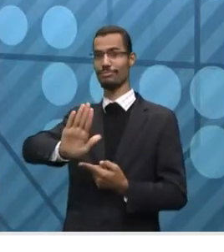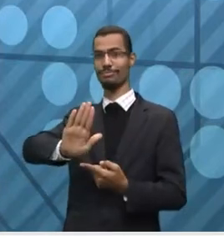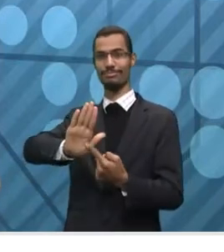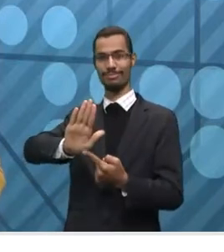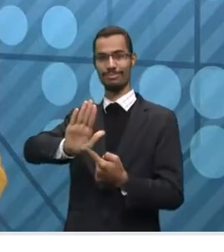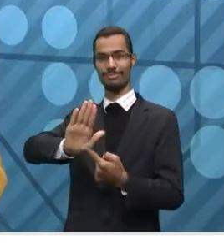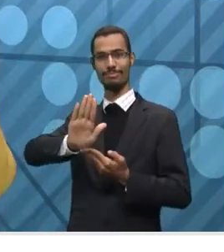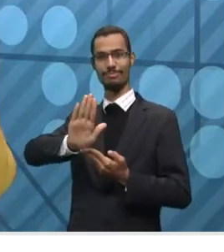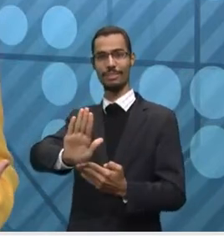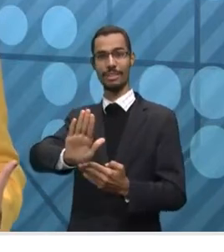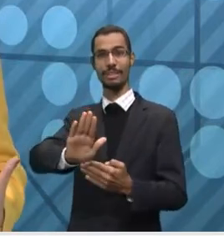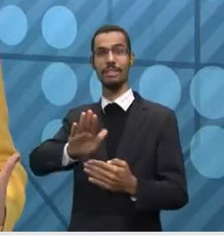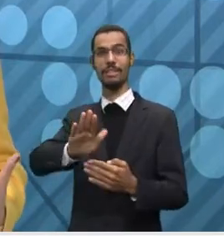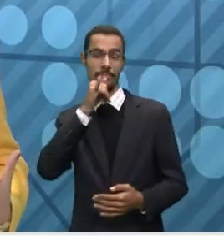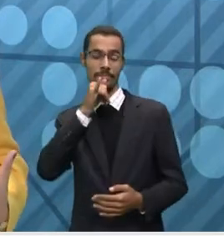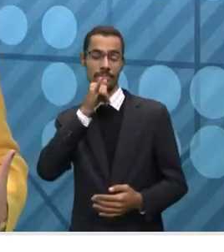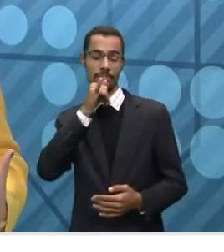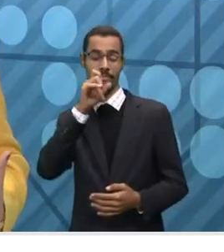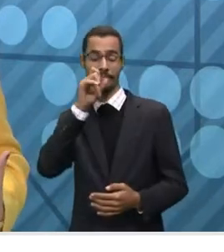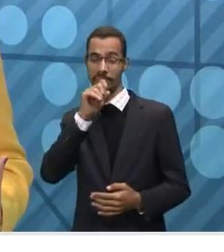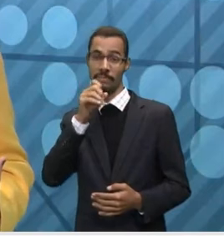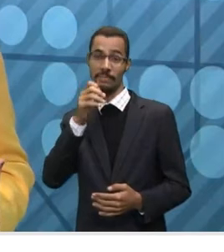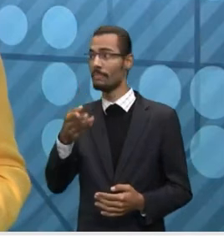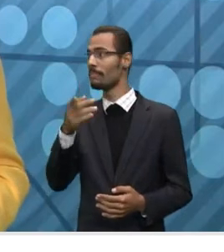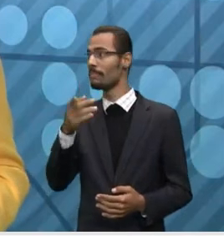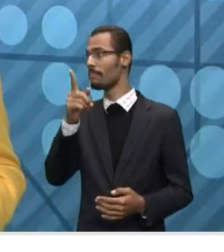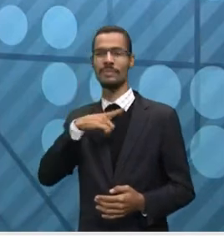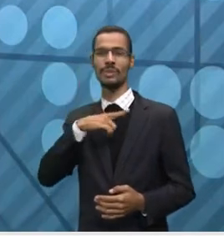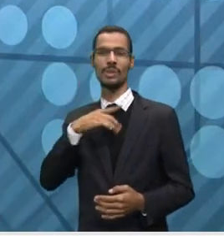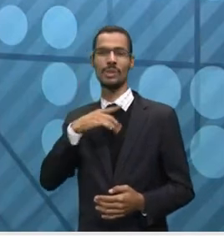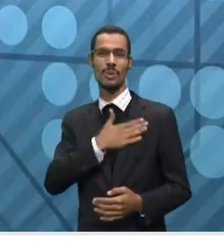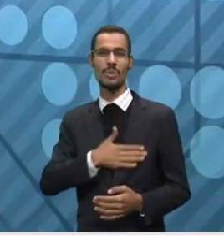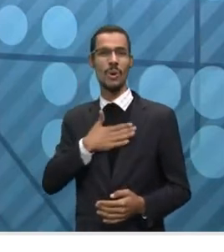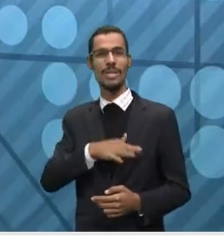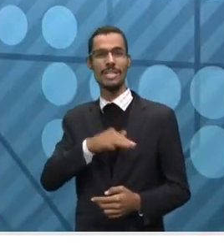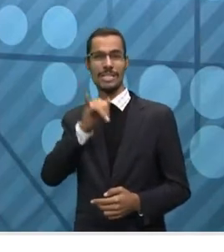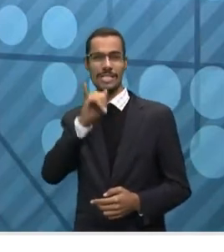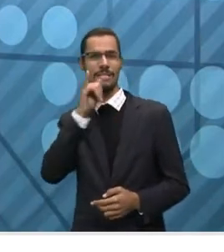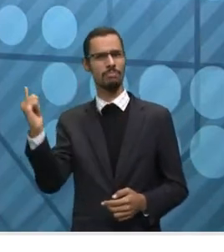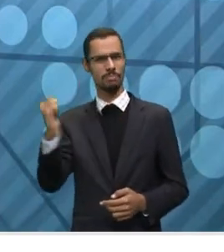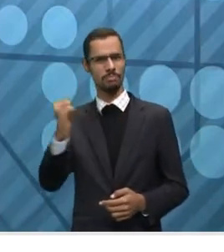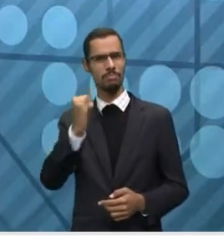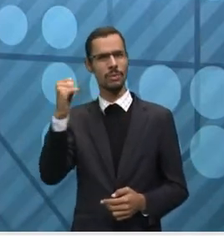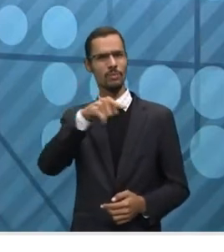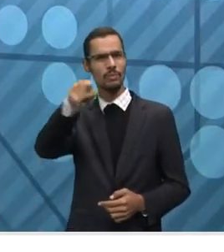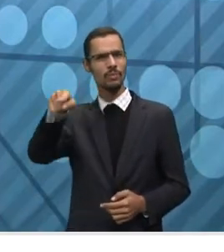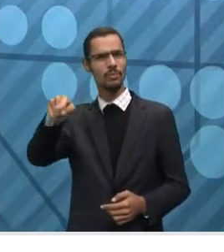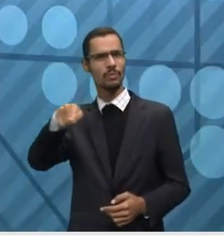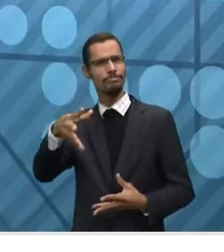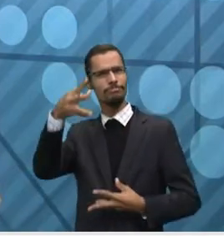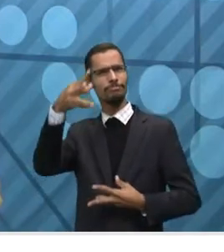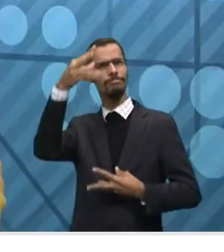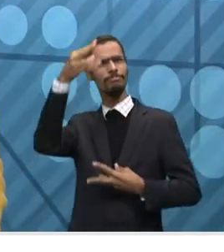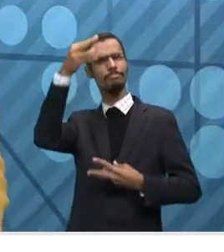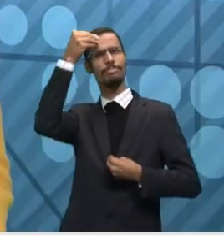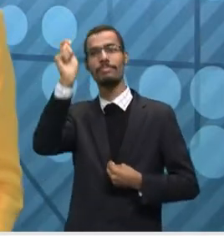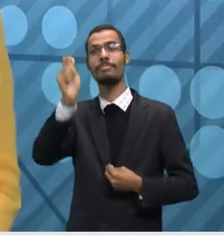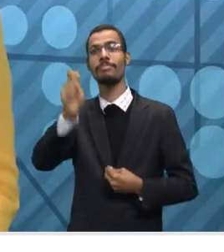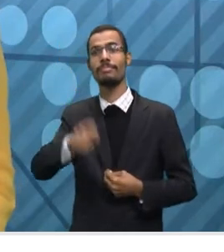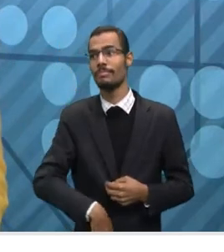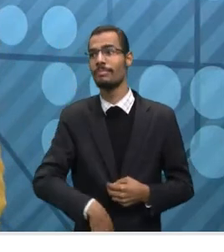gostar. Um exemplo bem clássico, né, que eu gosto de dar para você, e é importante você, porque isso vai deixar